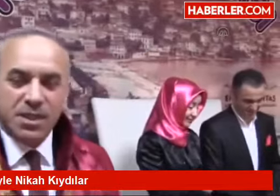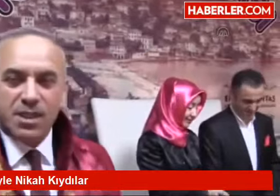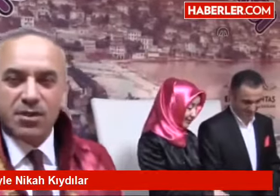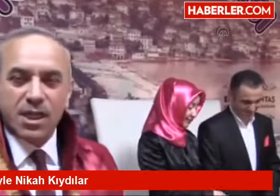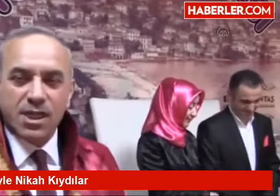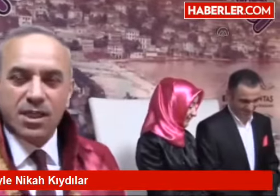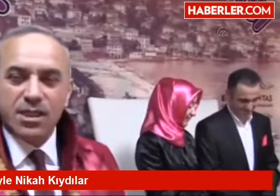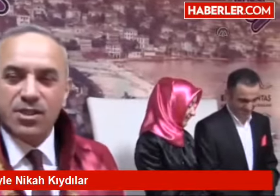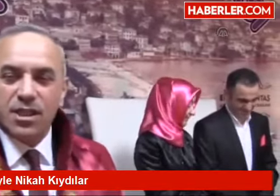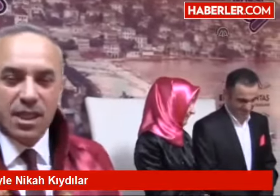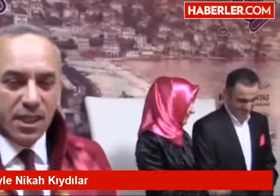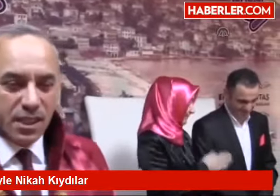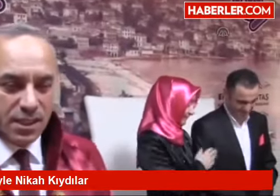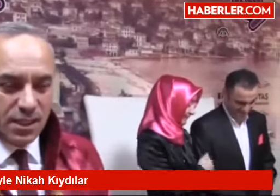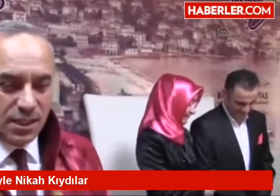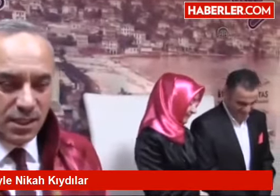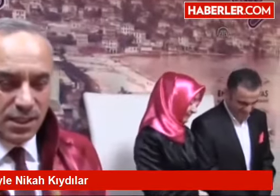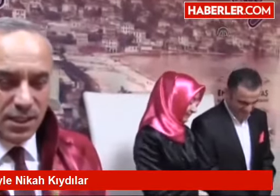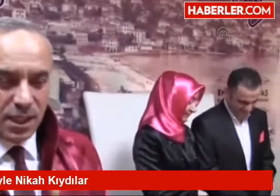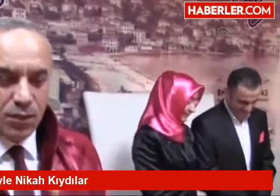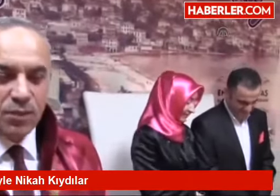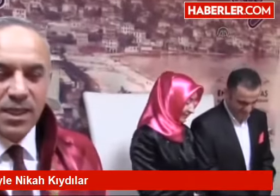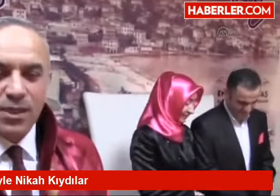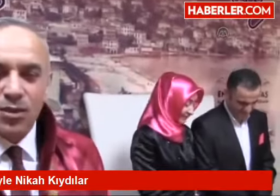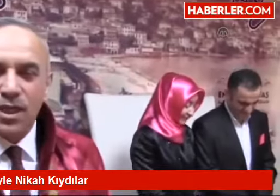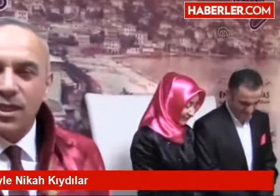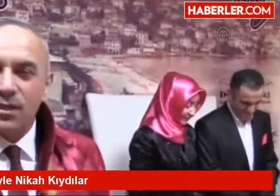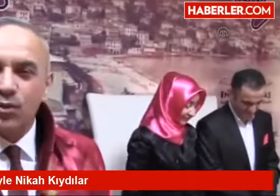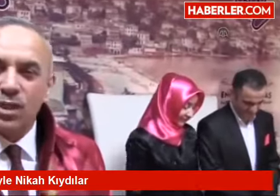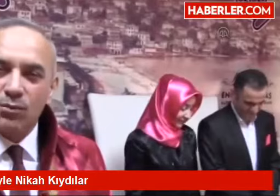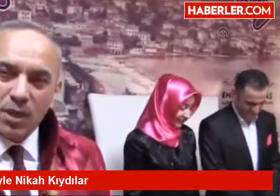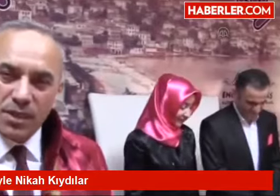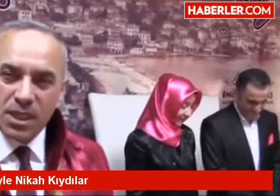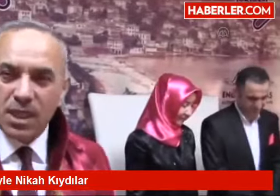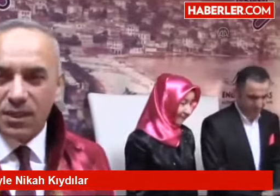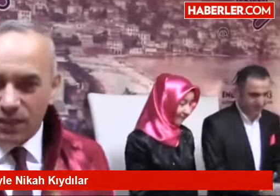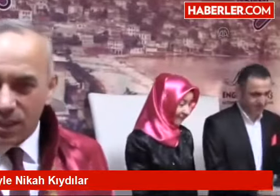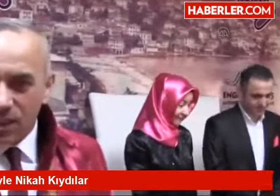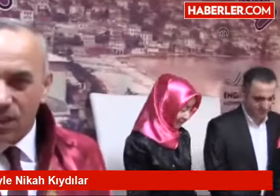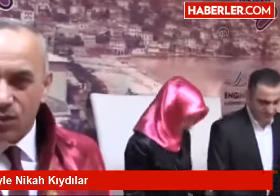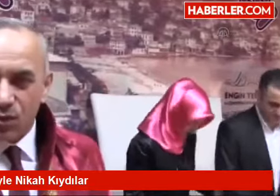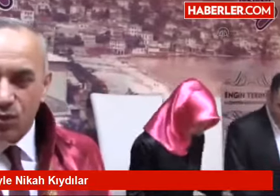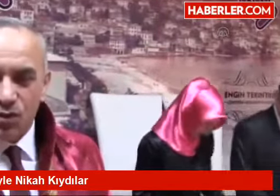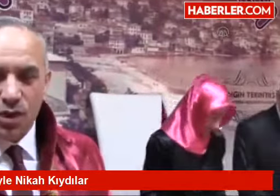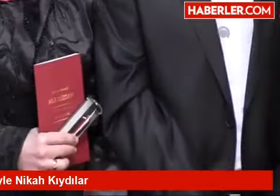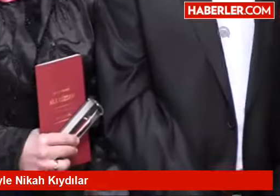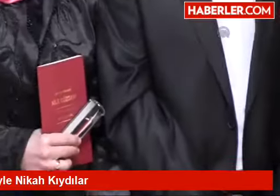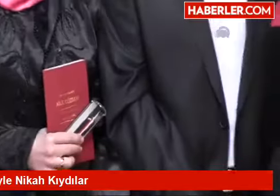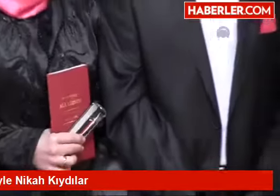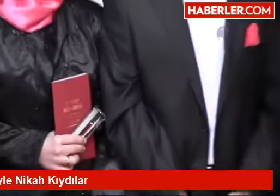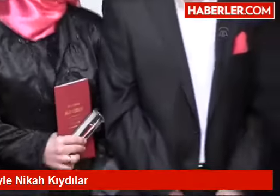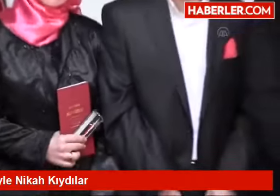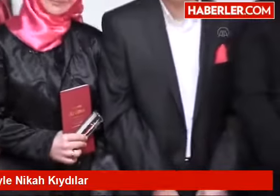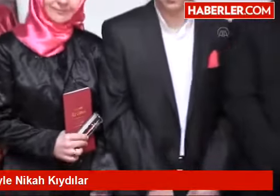seslendirilmiş bir nikah olarak gerçekleşti. Altınordu Belediyesi olarak da bu böyle bir nikahı ilk defa gerçekleştiriyoruz.